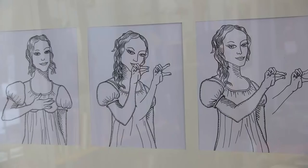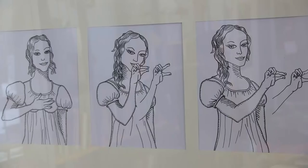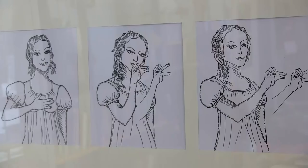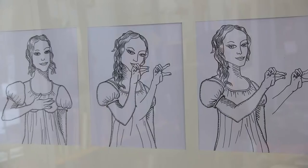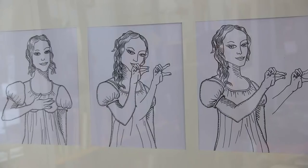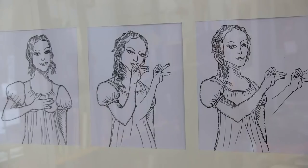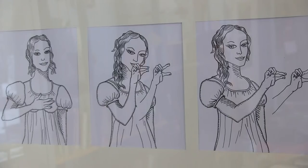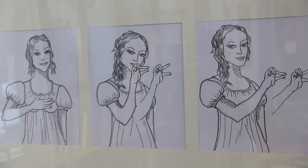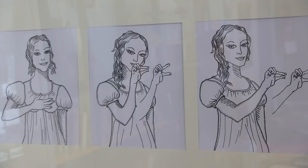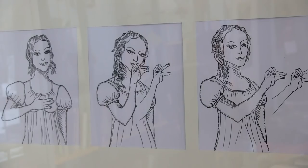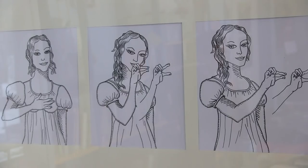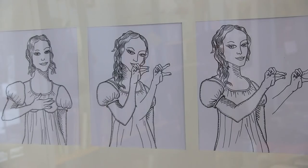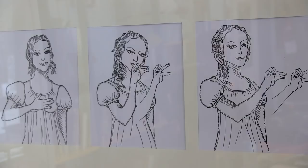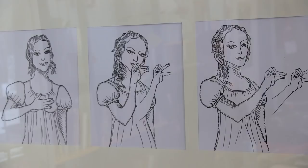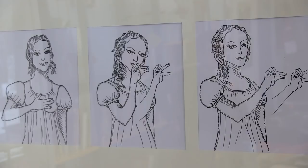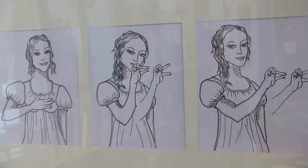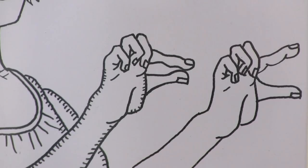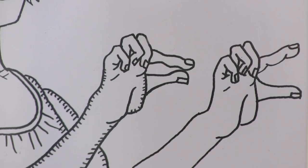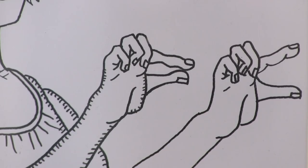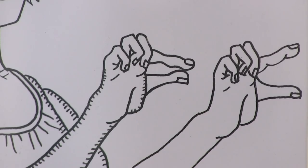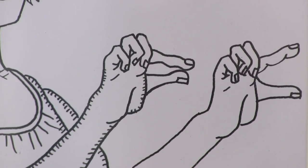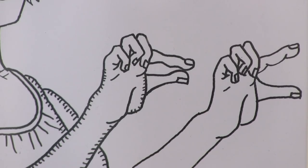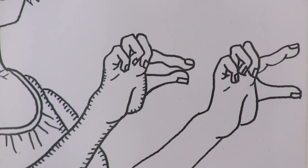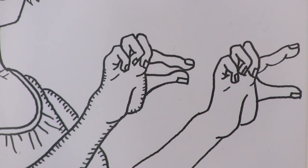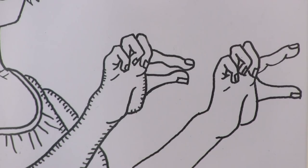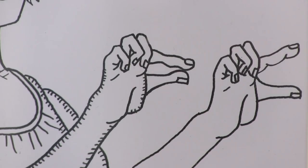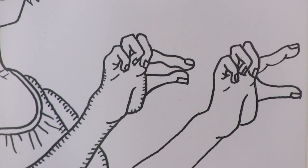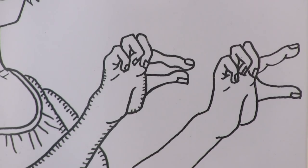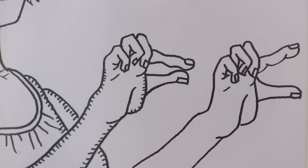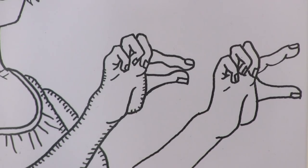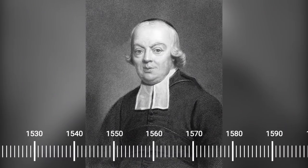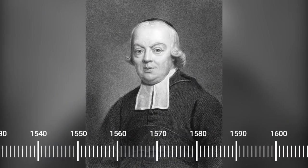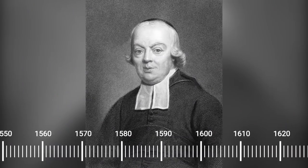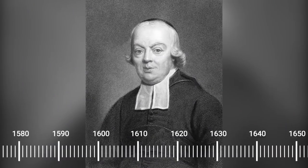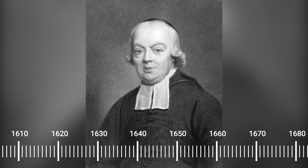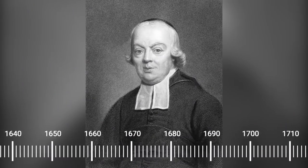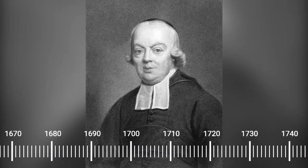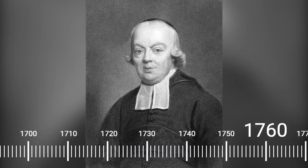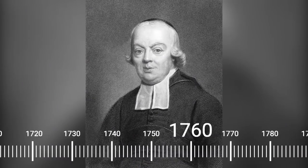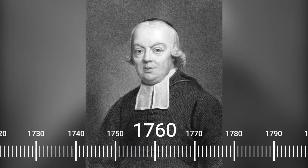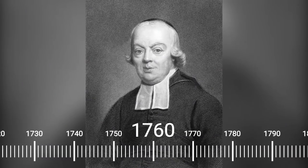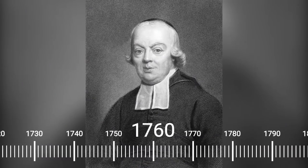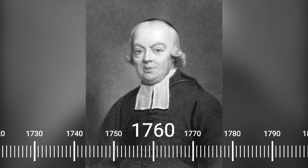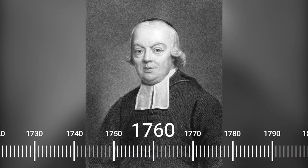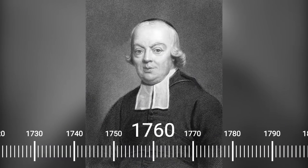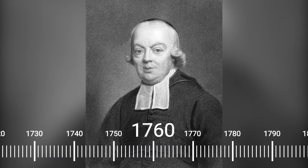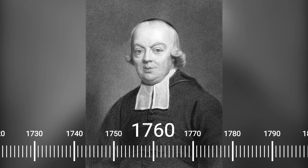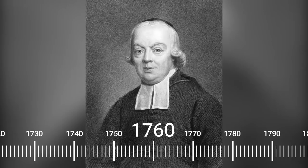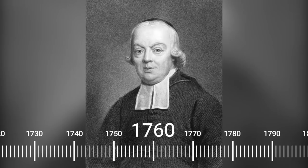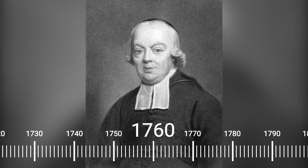Pendant longtemps, les sourds ont été vus comme des gens faibles d'esprit. Ils étaient moqués par les entendants. Vers 1760, l'abbé de Léper a rencontré deux jumelles sourdes qui signaient entre elles.